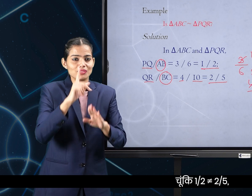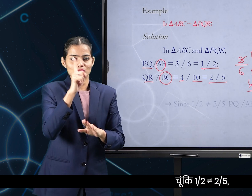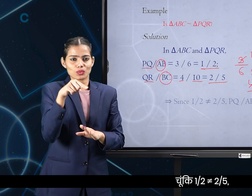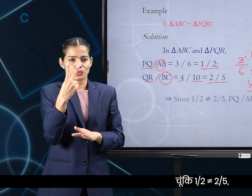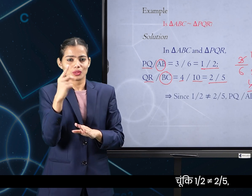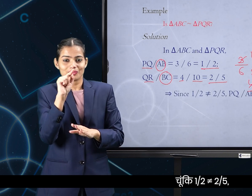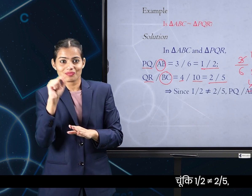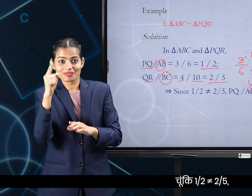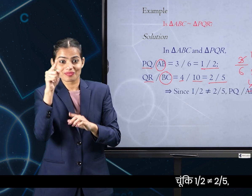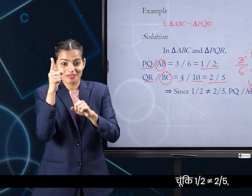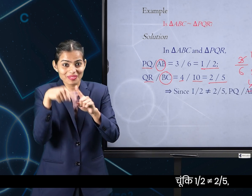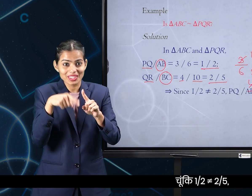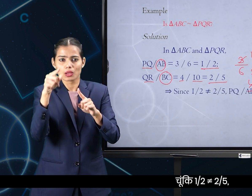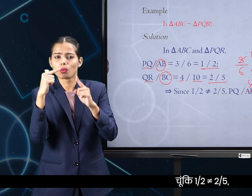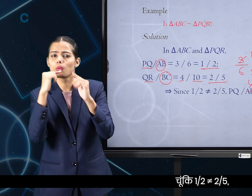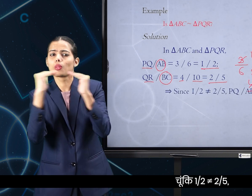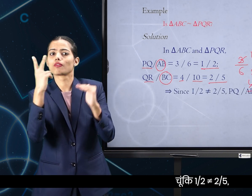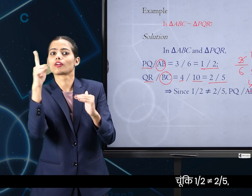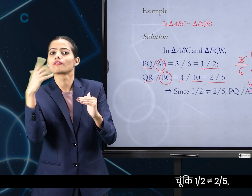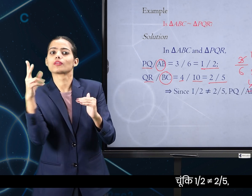चूंकि 1/2 is not is equal 2/5,